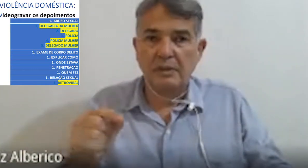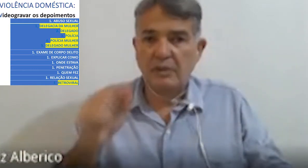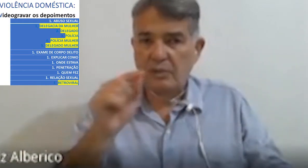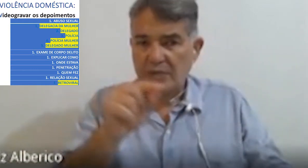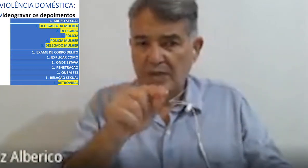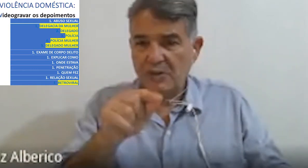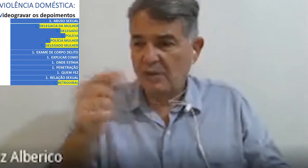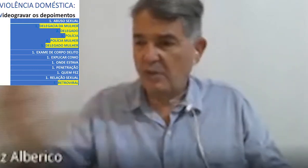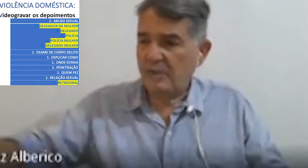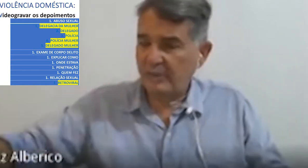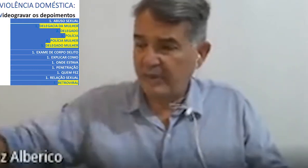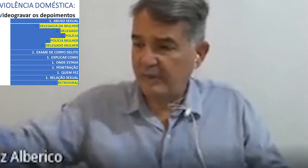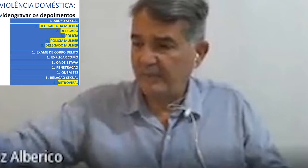Eu vou usar isso aí agora. Eu me lembrei